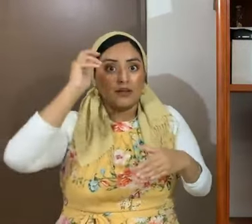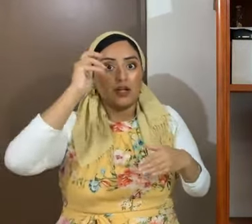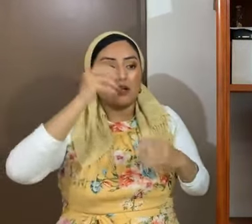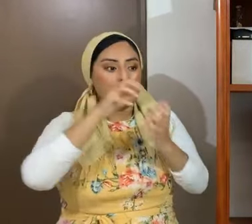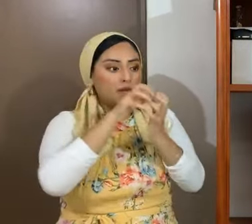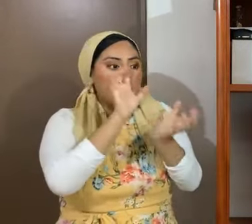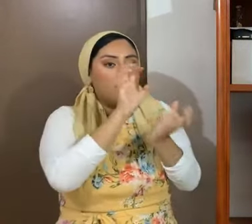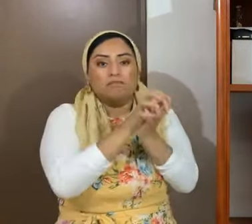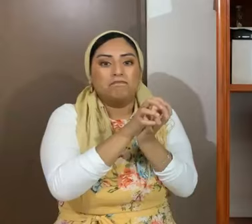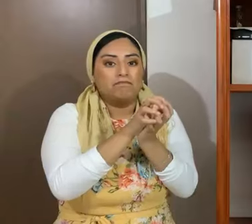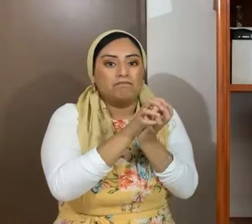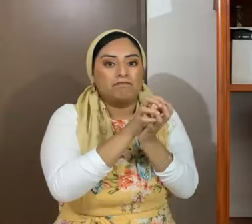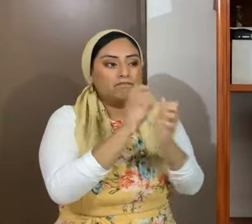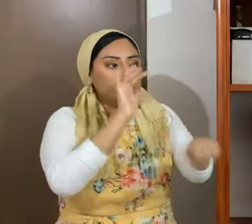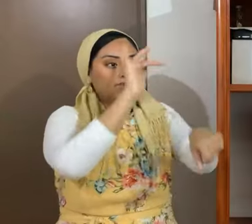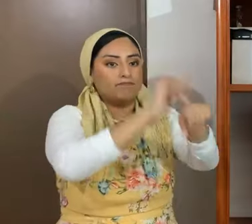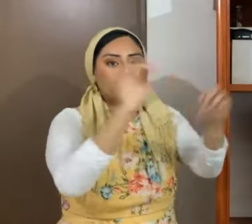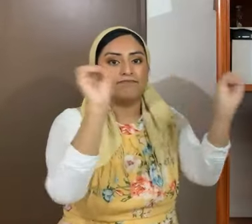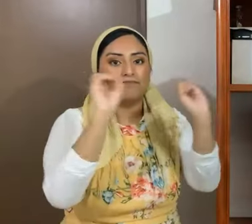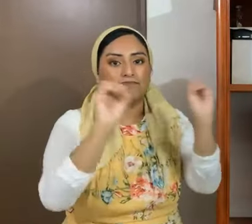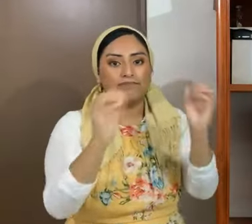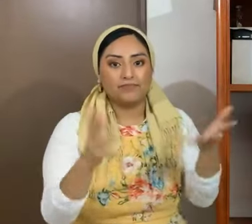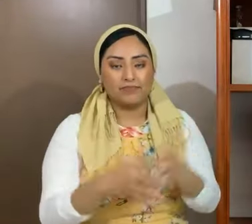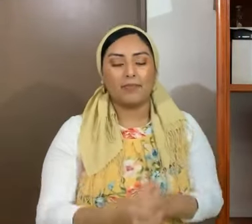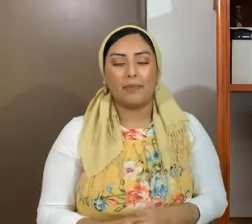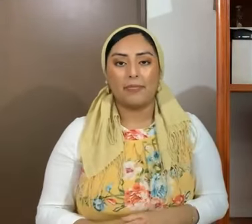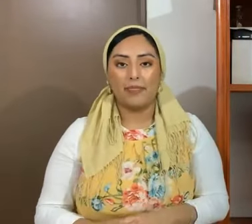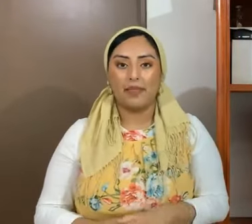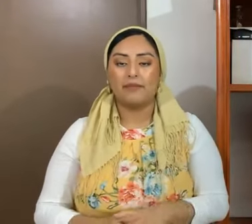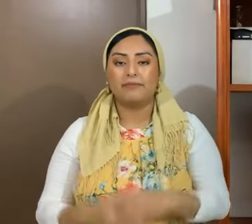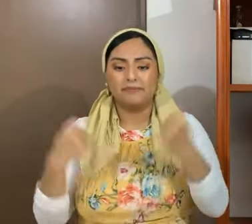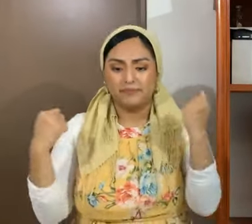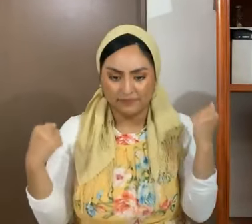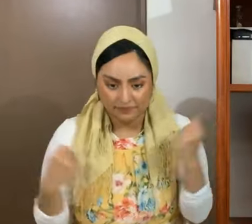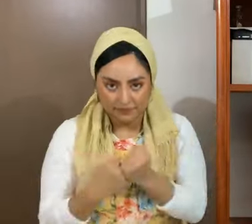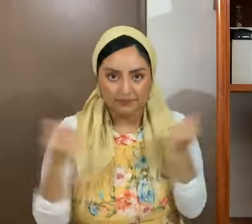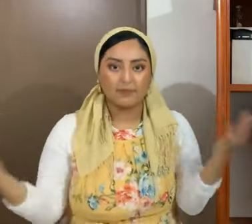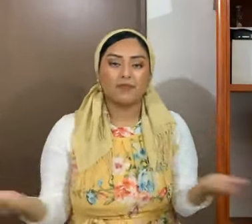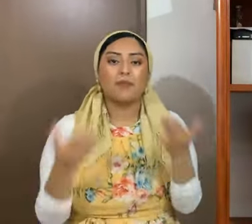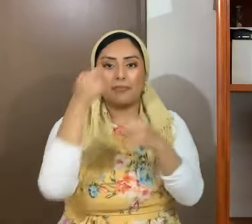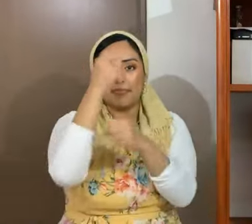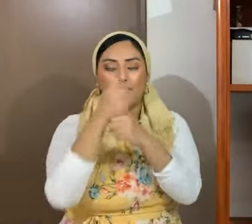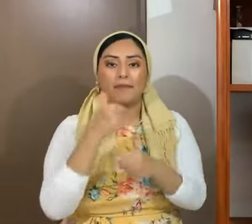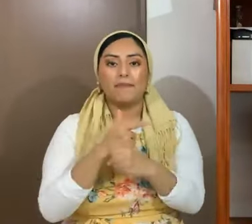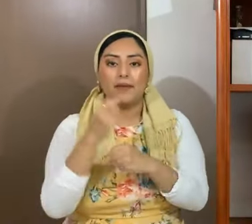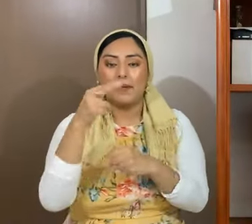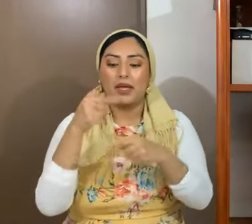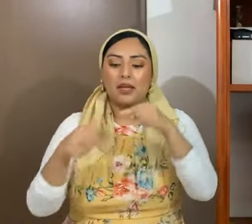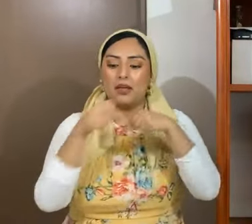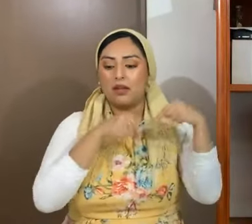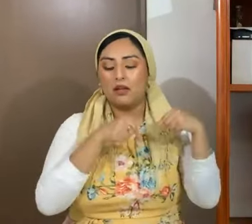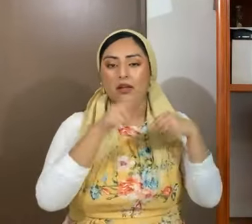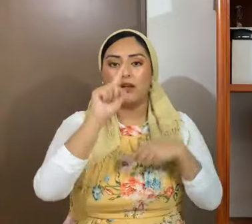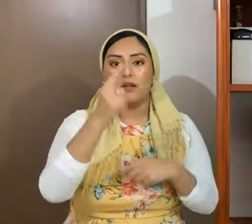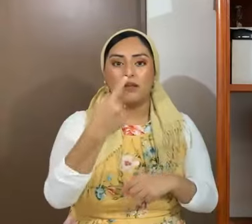tocaron. A ti nada te tocará si eres fiel y temeroso a Yahweh. Ánimo, amados Sahim. Vamos a regresar a Primera